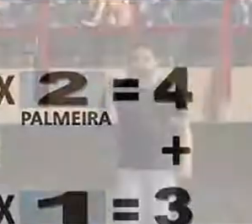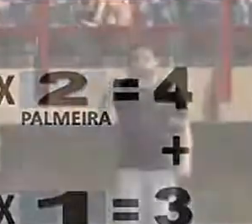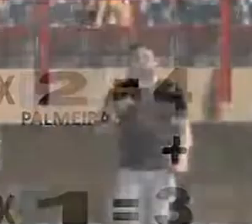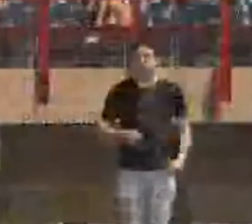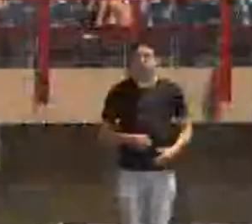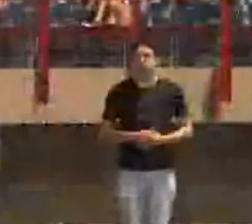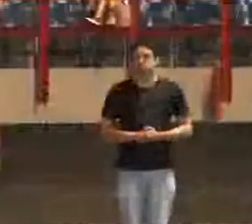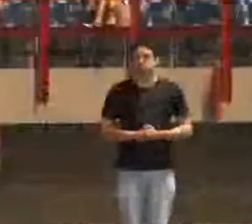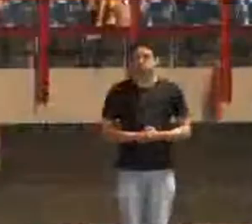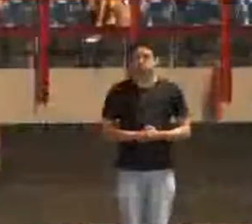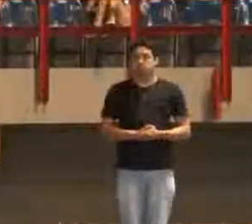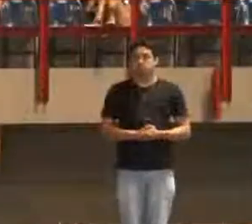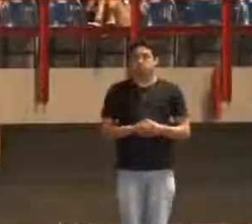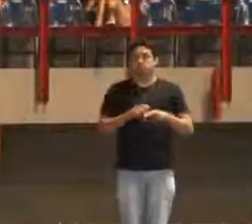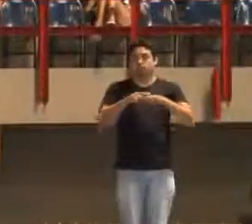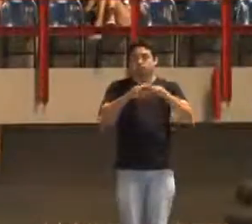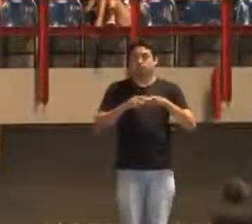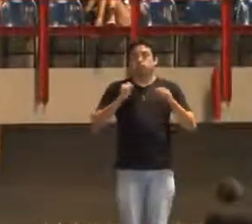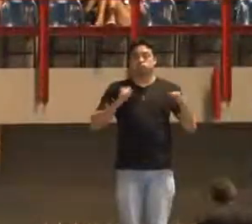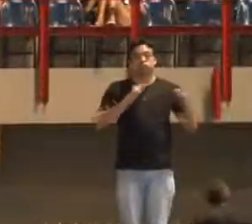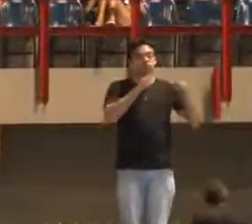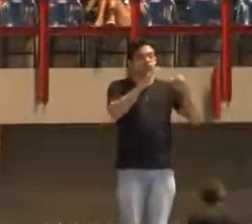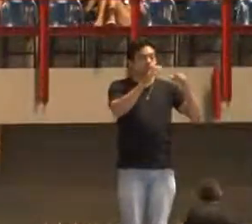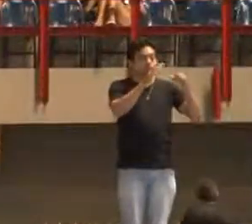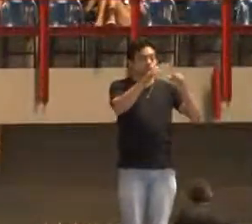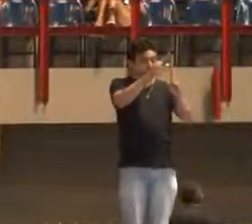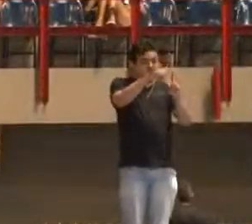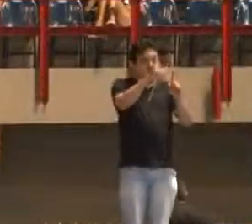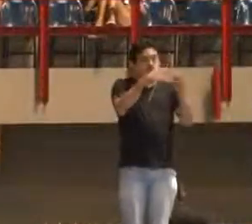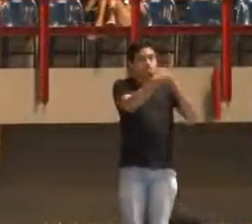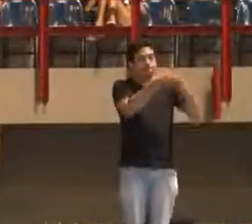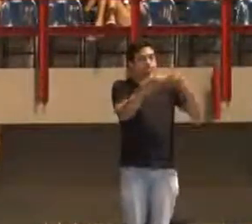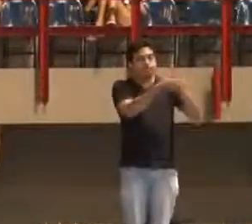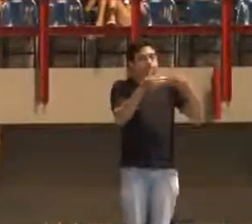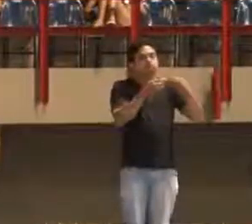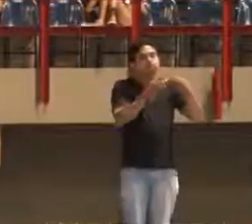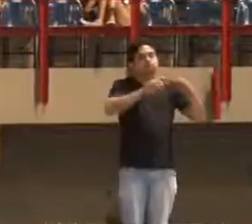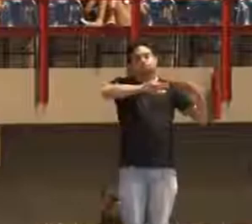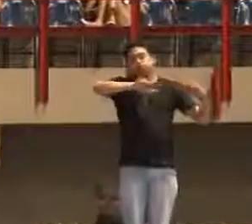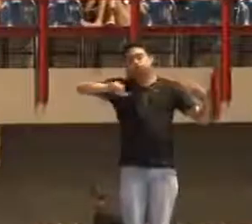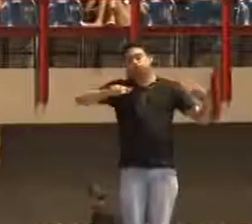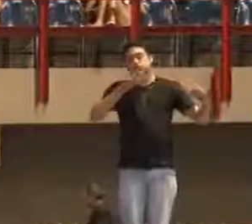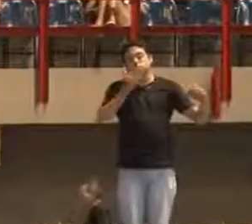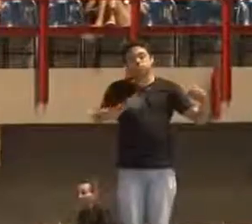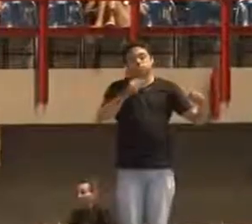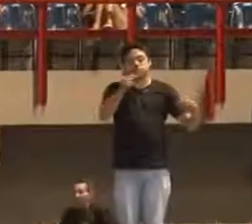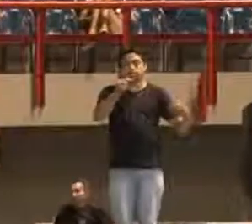7. Então, de quantas formas eu posso pintar a garrafa? De 7 formas.